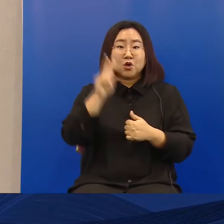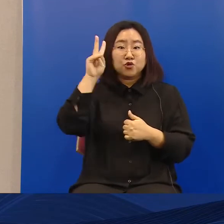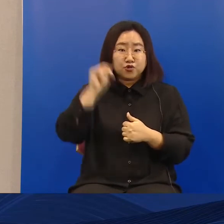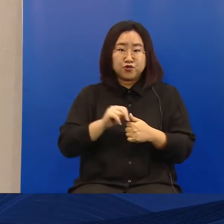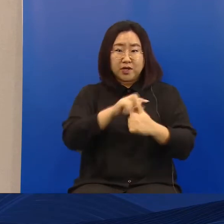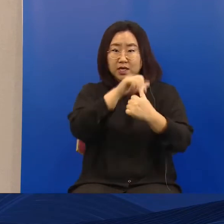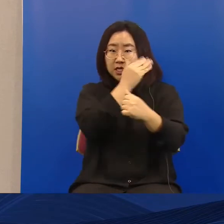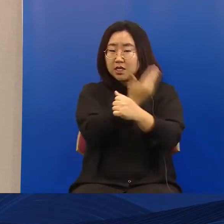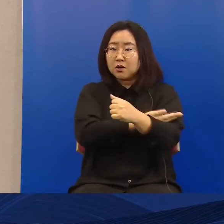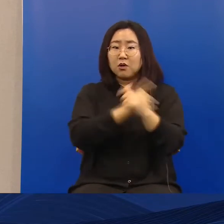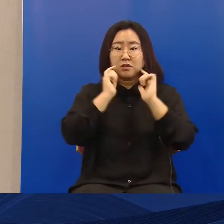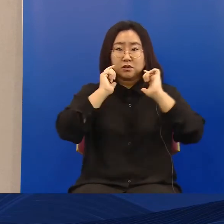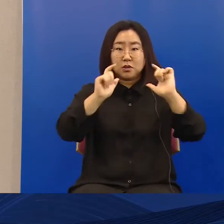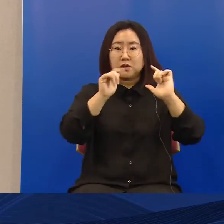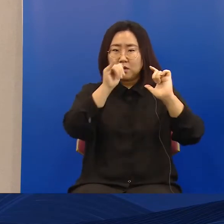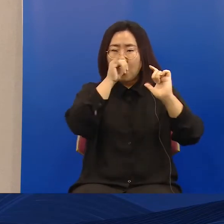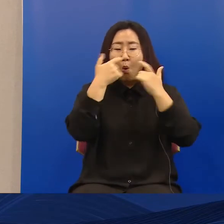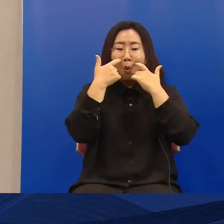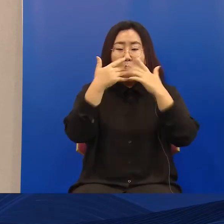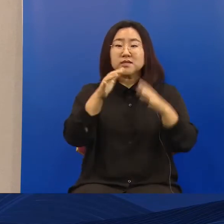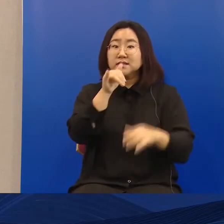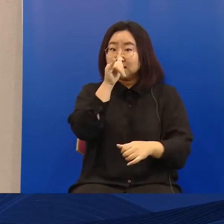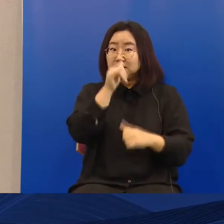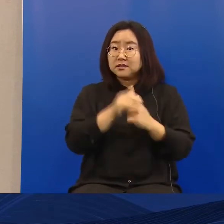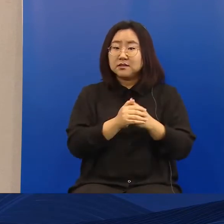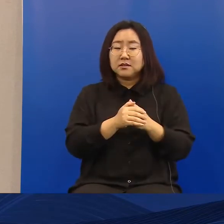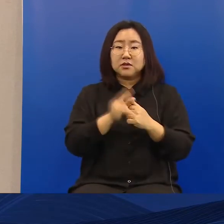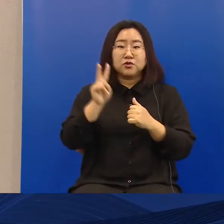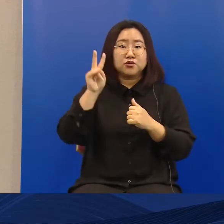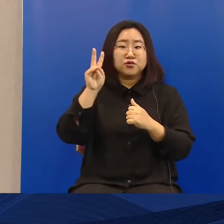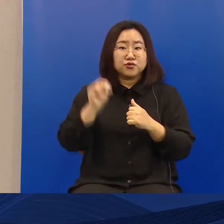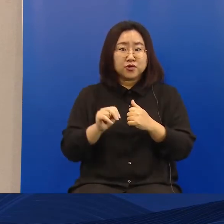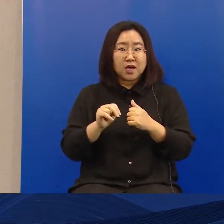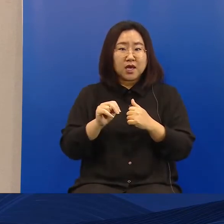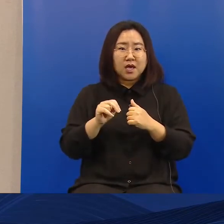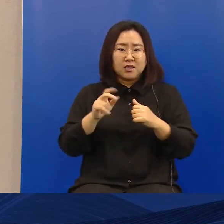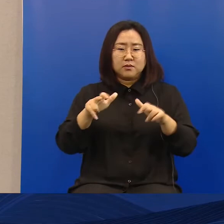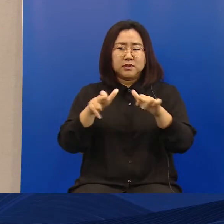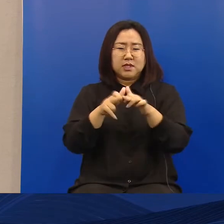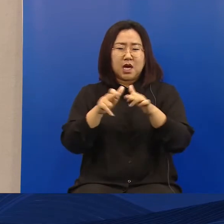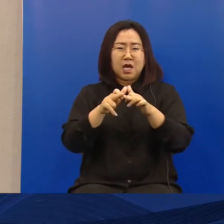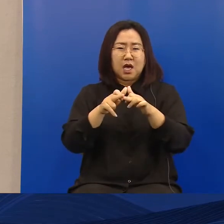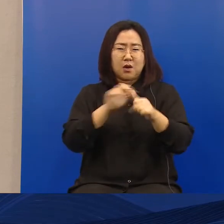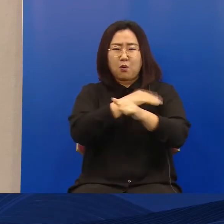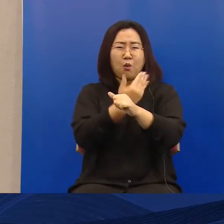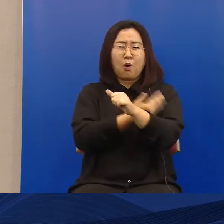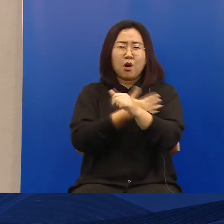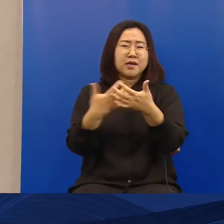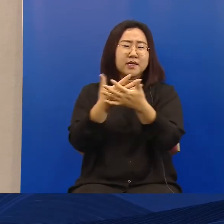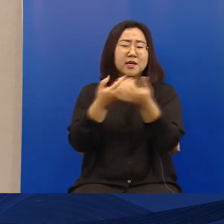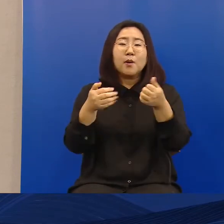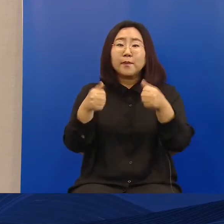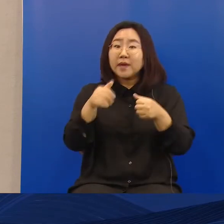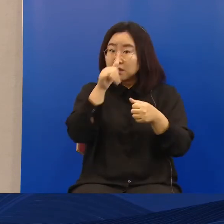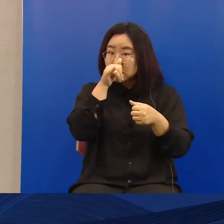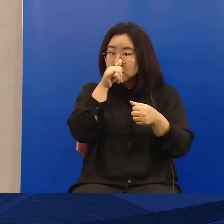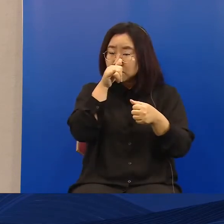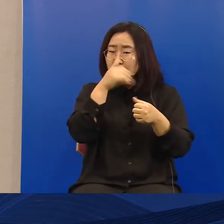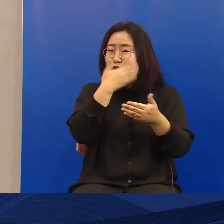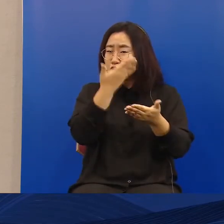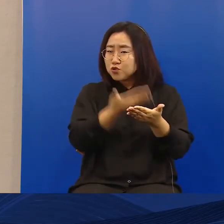UN 인권 선언이 있죠. 굉장히 명확합니다. UNCRPD 장애인 권리에 관한 협약도 있죠. 굉장히